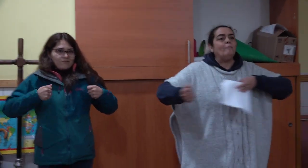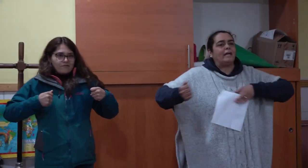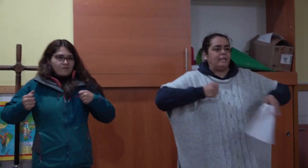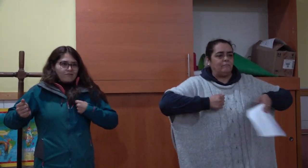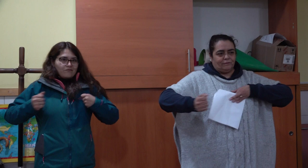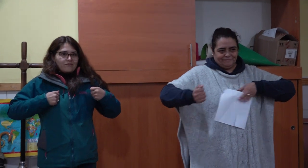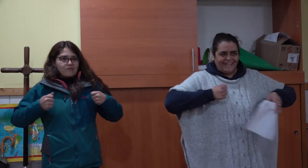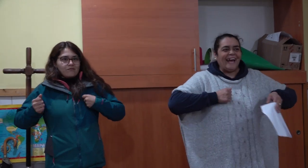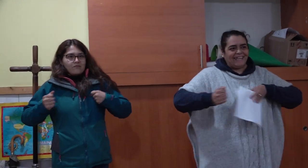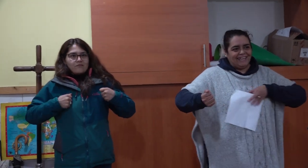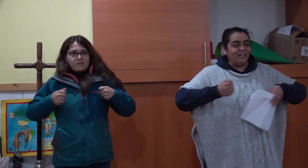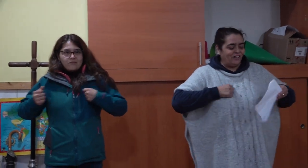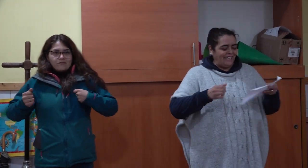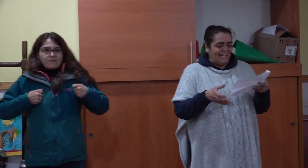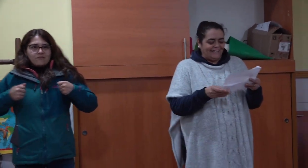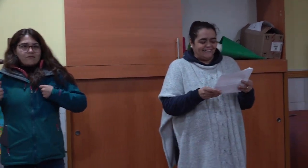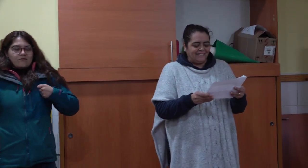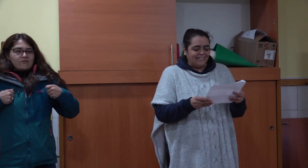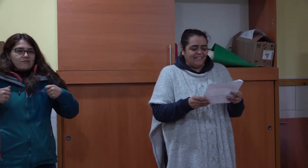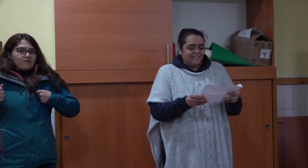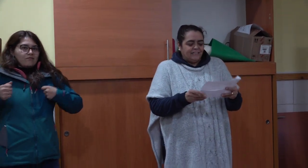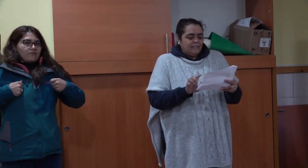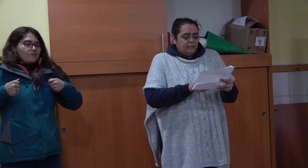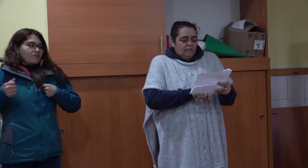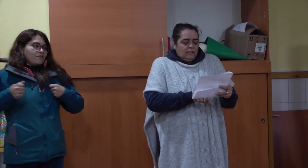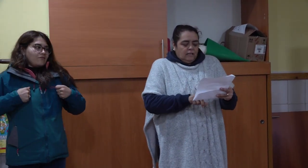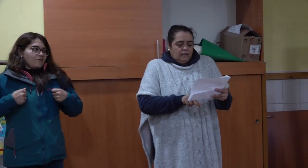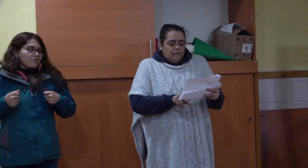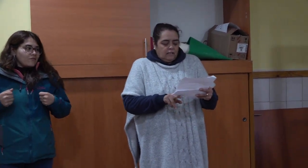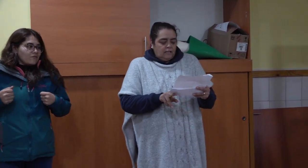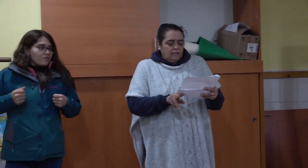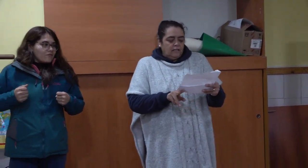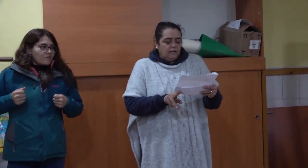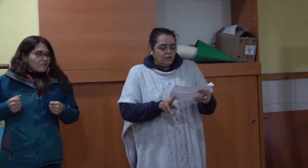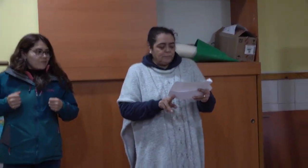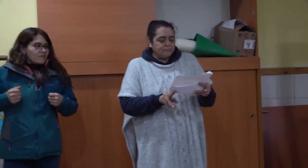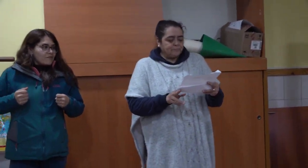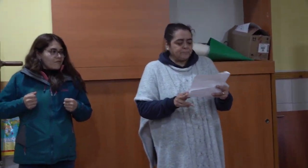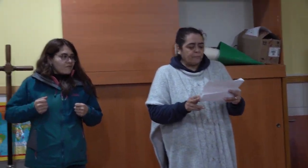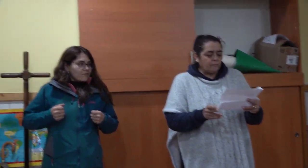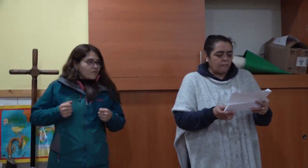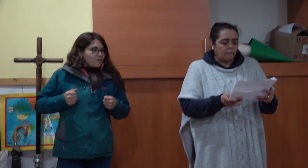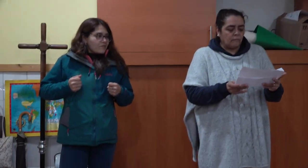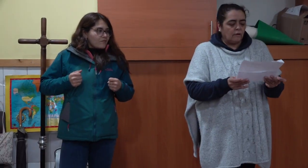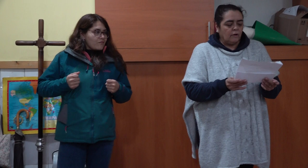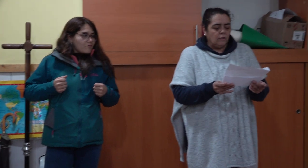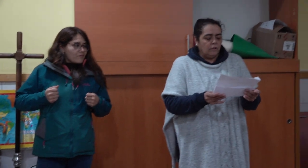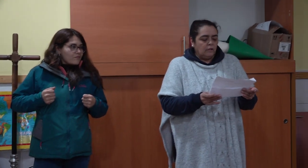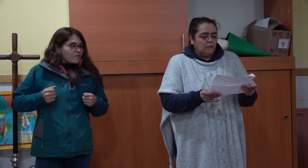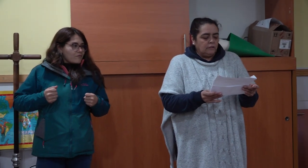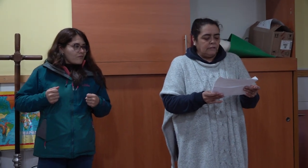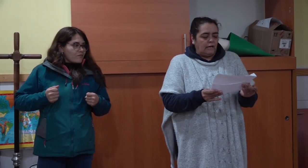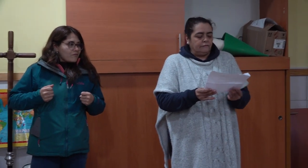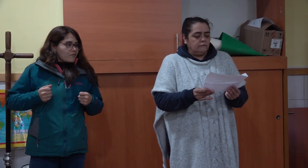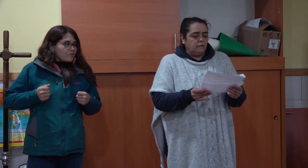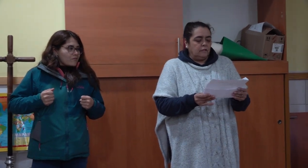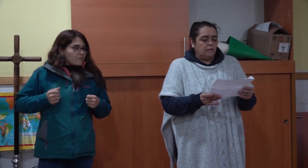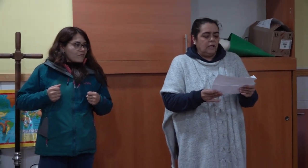No, aquí el gorila. No se pegue tan fuerte. Bueno,